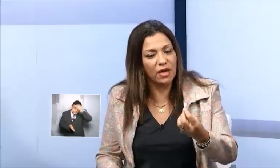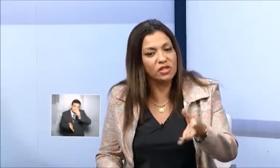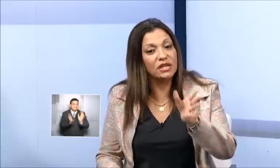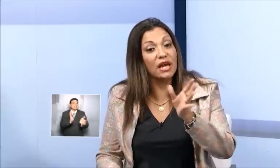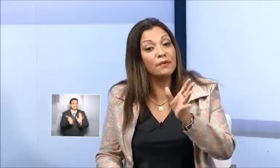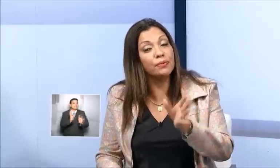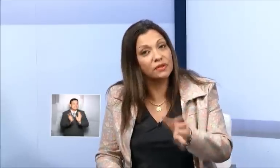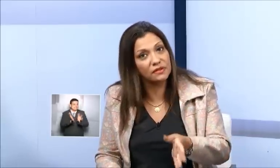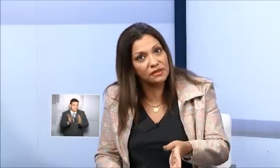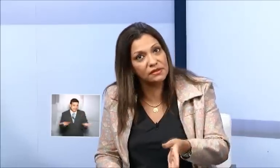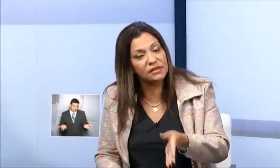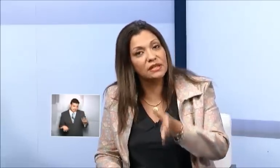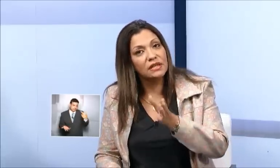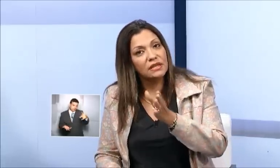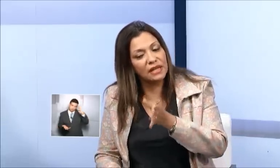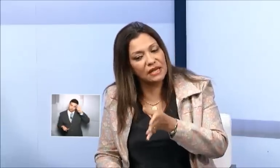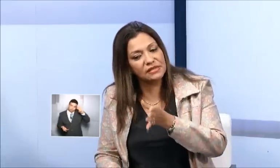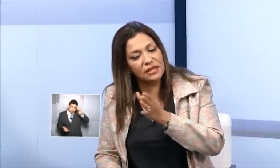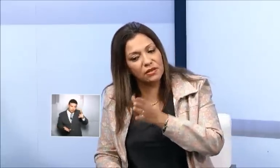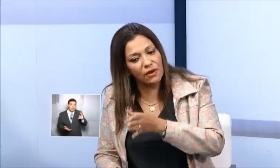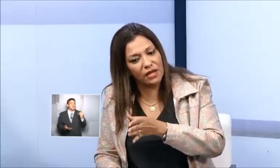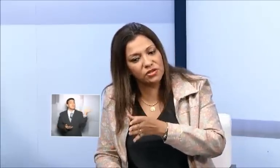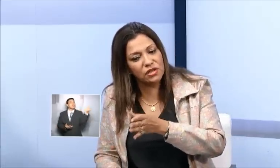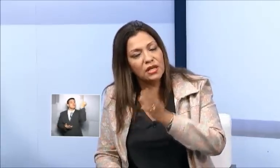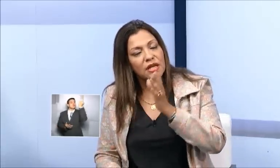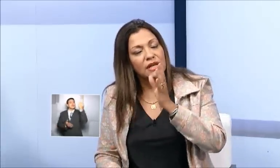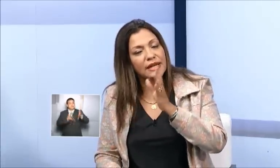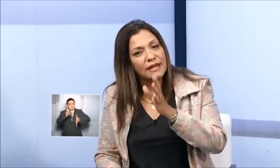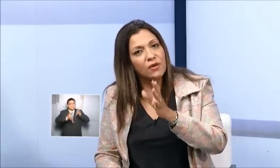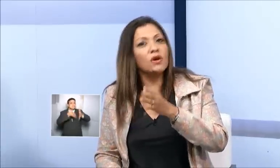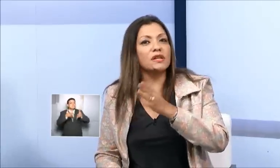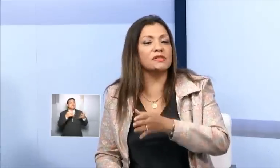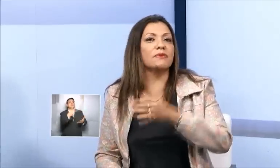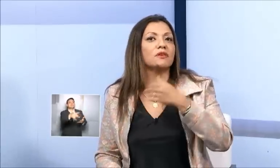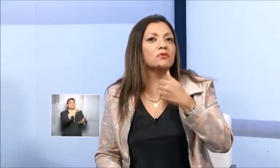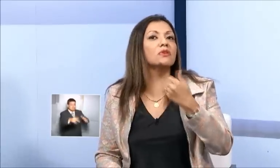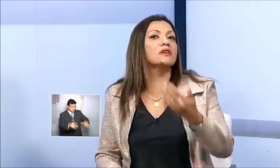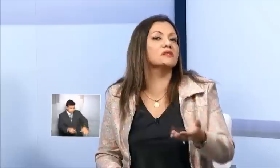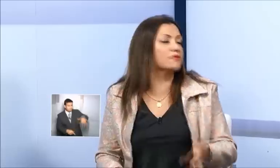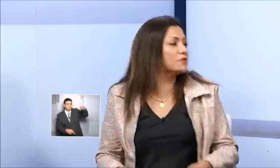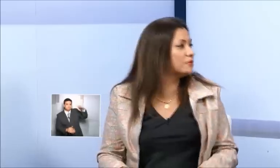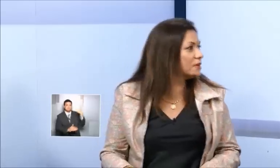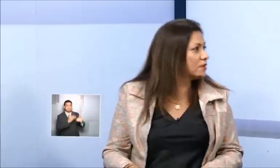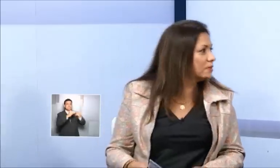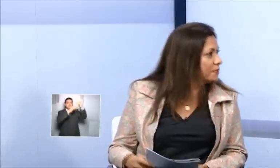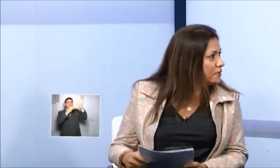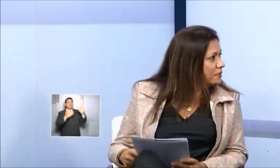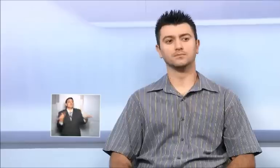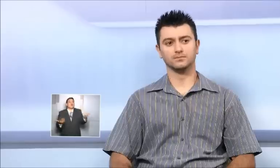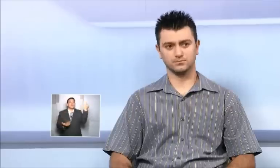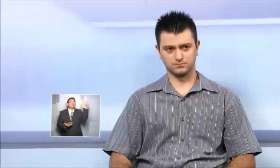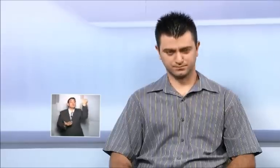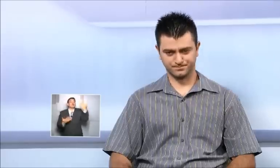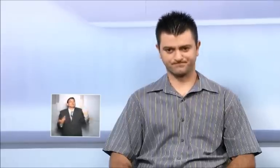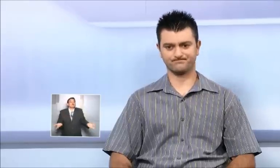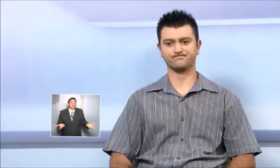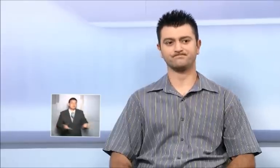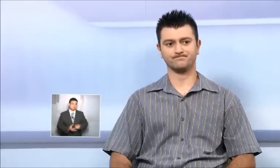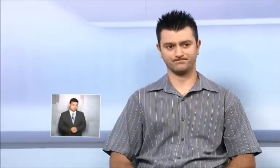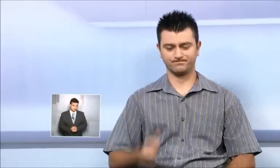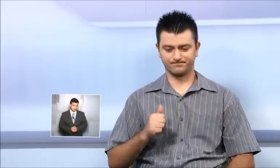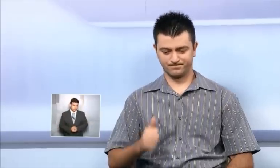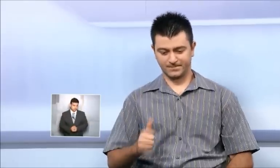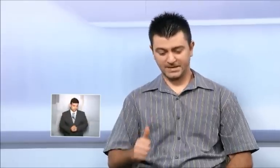a linguagem e a importância dessa linguagem no crescimento, no desenvolvimento do Bruno.